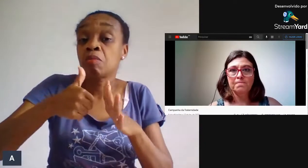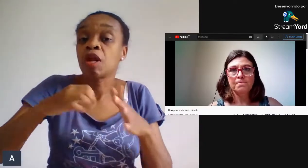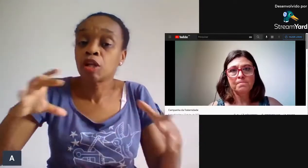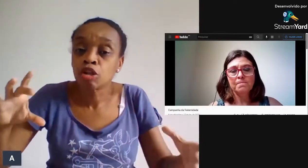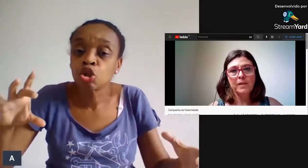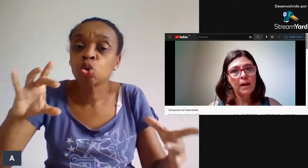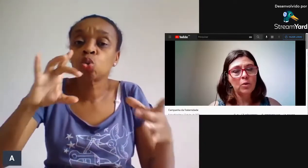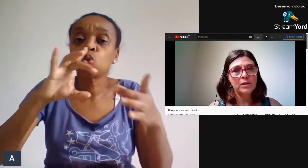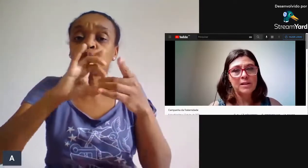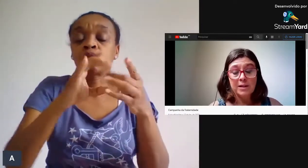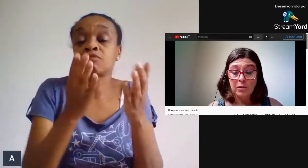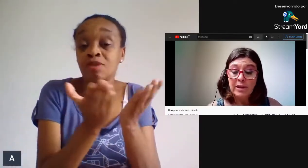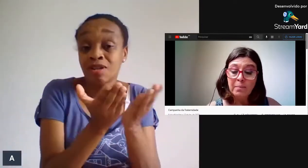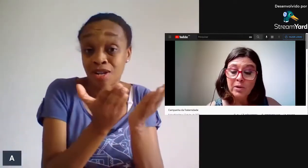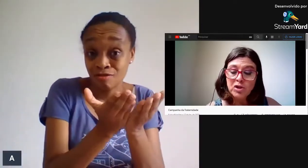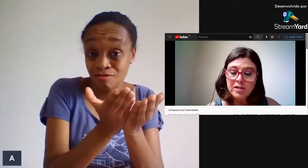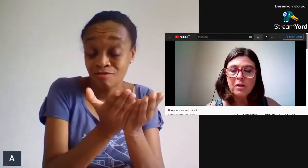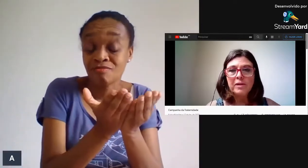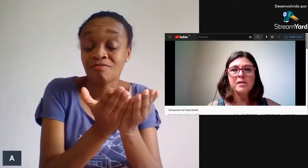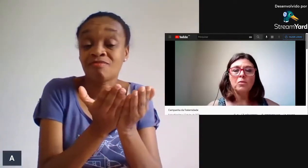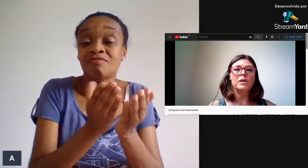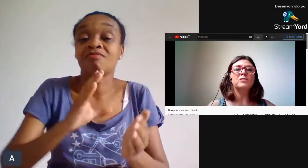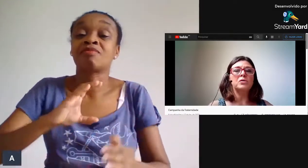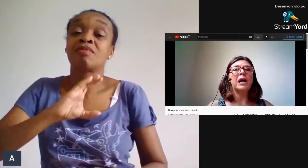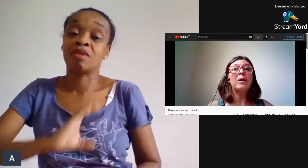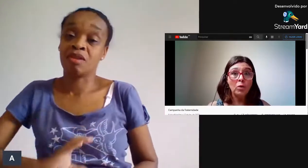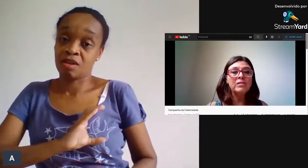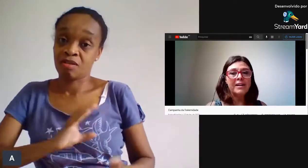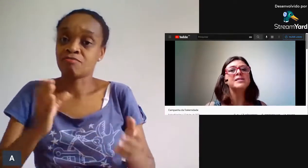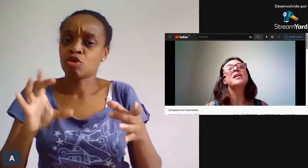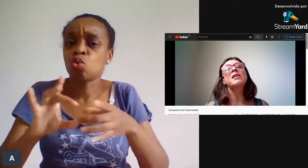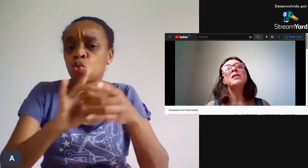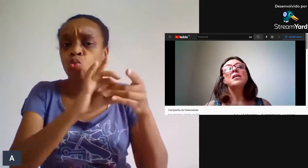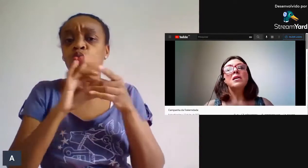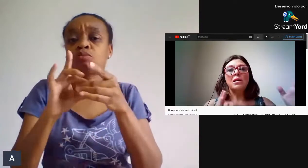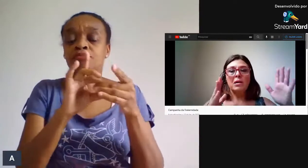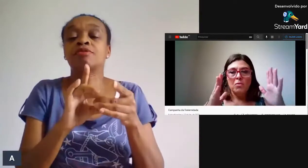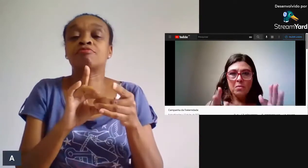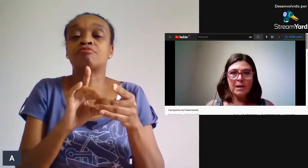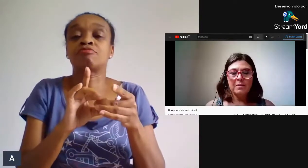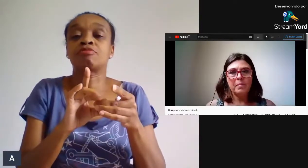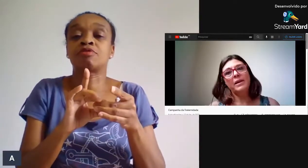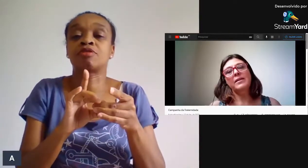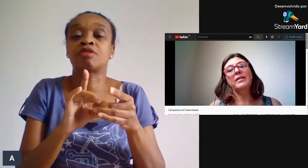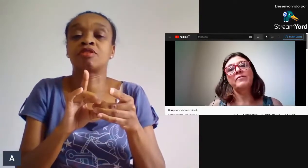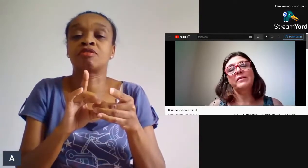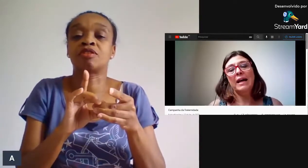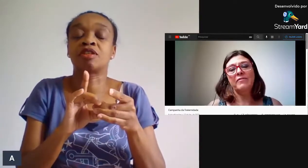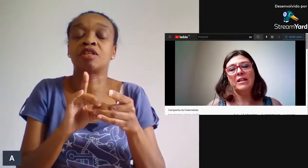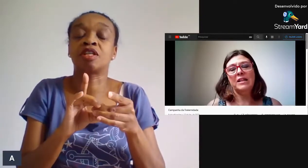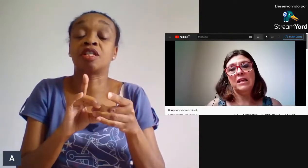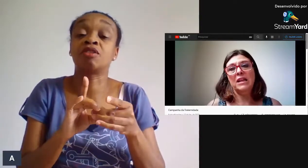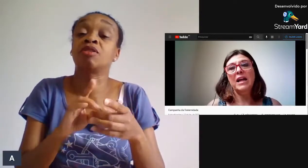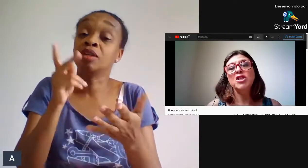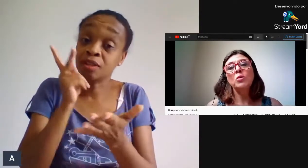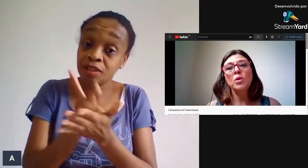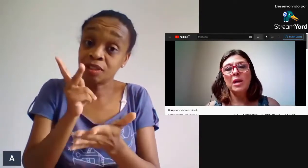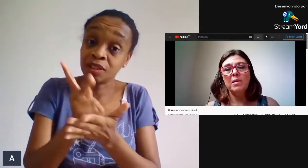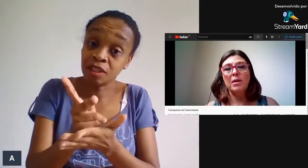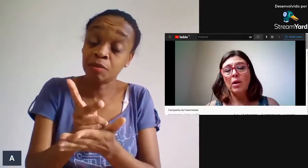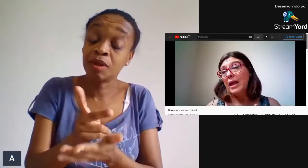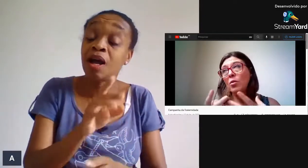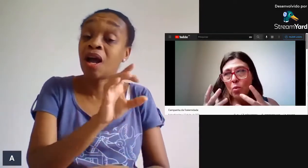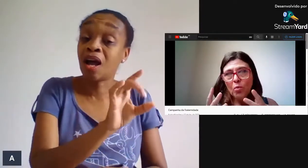ecumênica que aconteceu. E depois de 5 em 5 anos acontece uma campanha da fraternidade